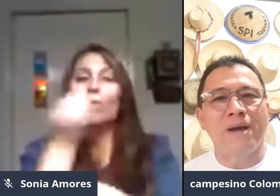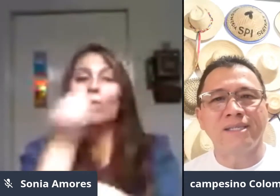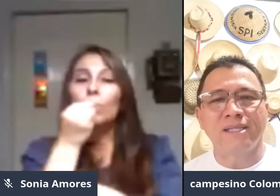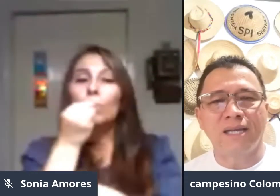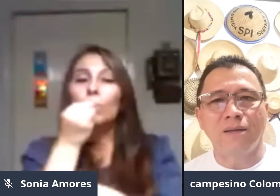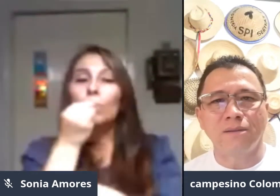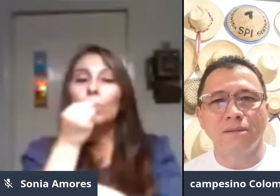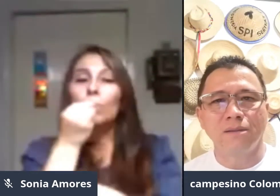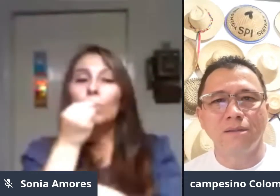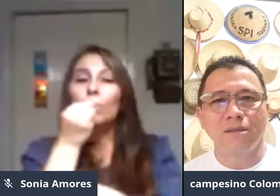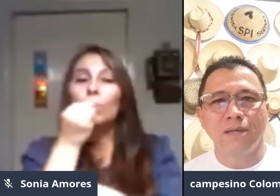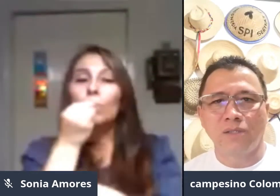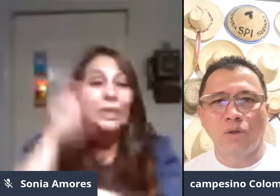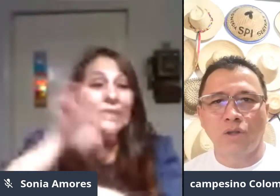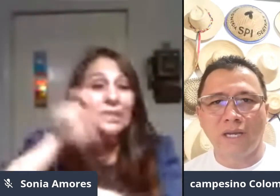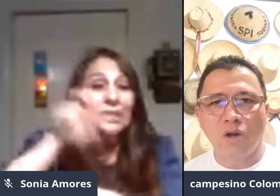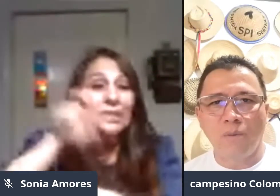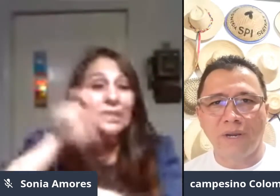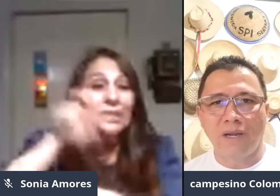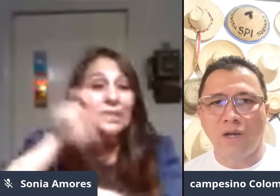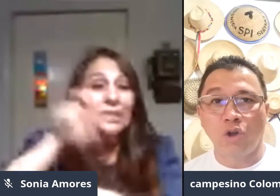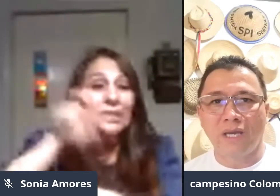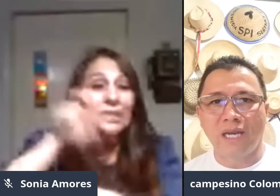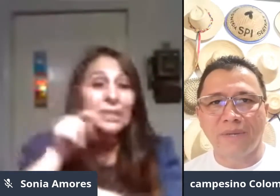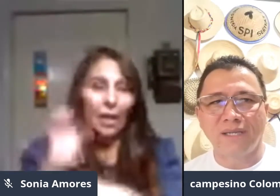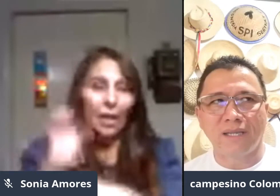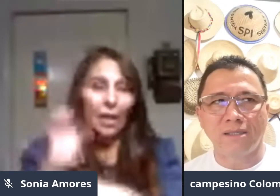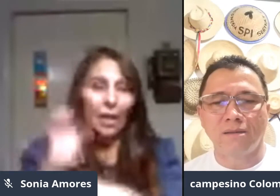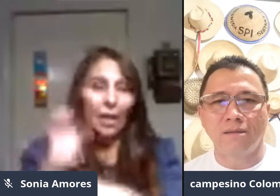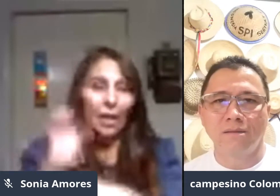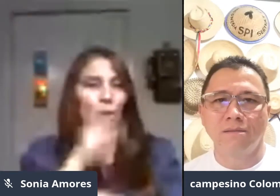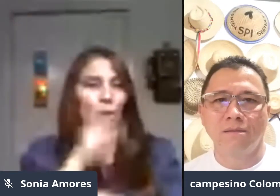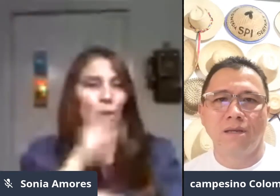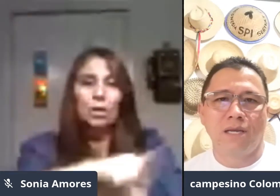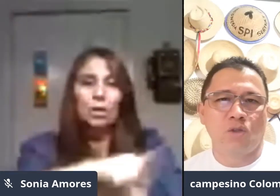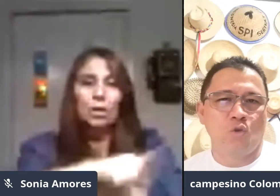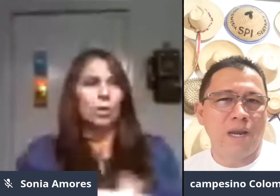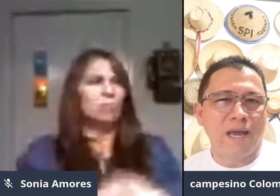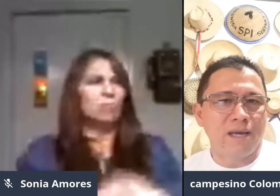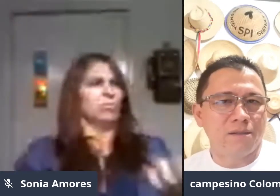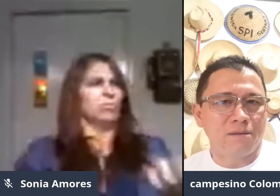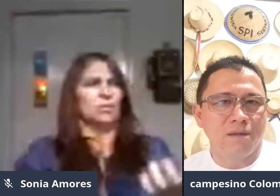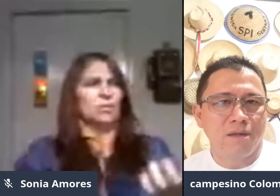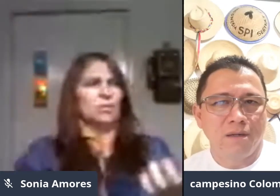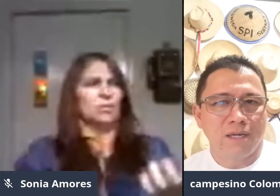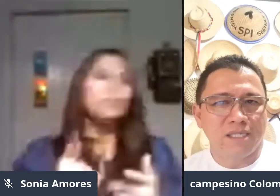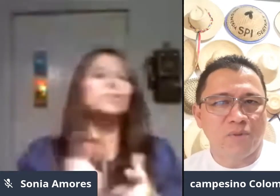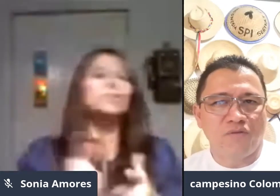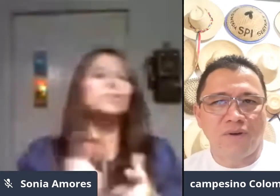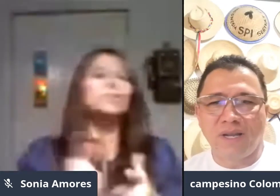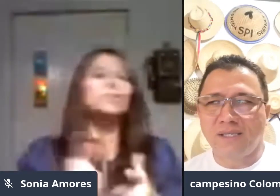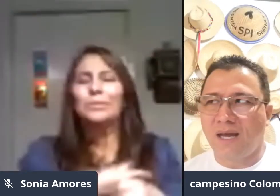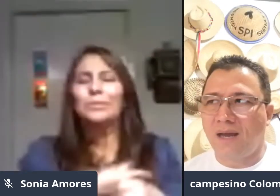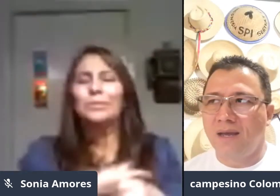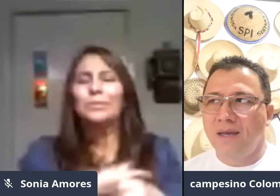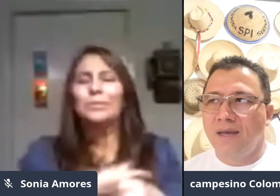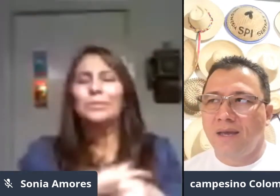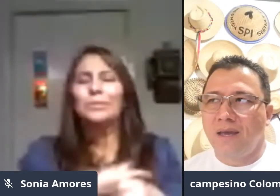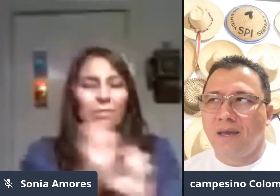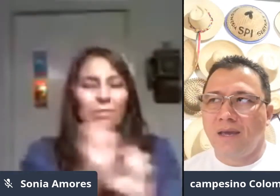y a los más necesitados? Eso no tiene nombre, no tiene presentación. Y súmele a eso que se